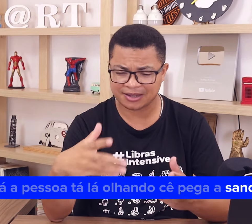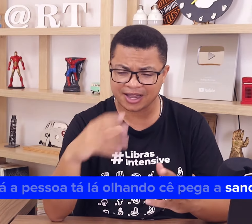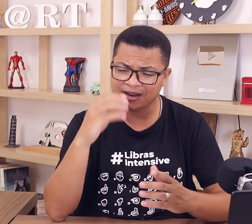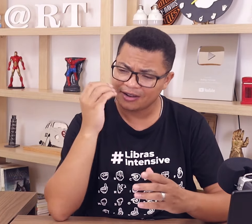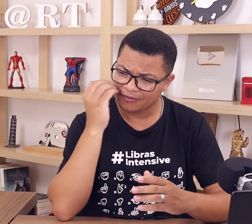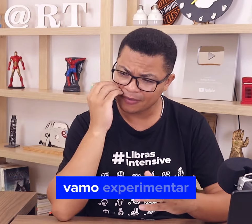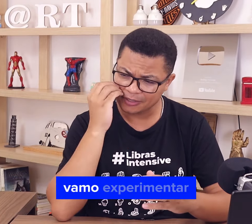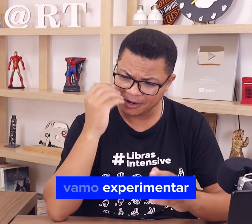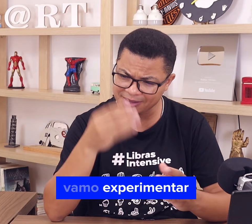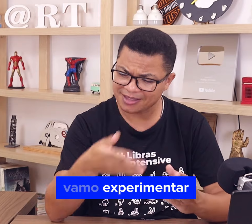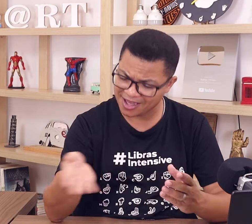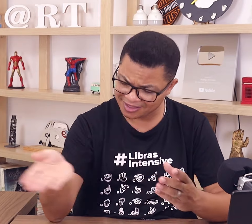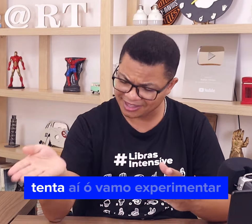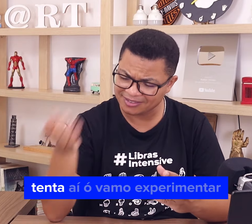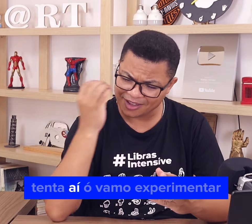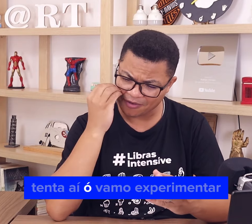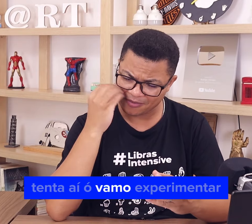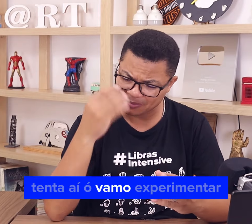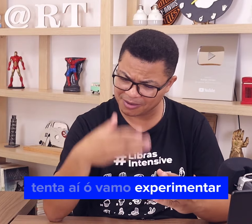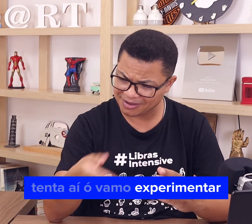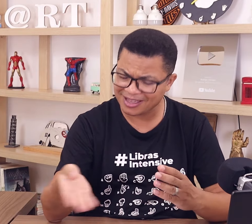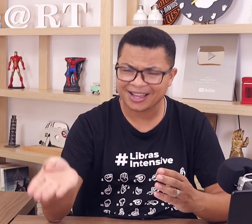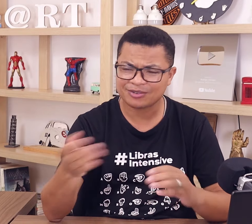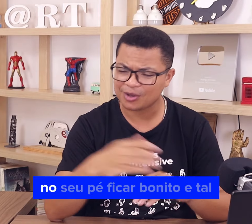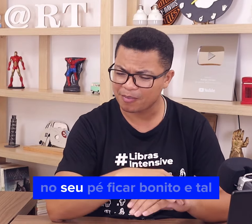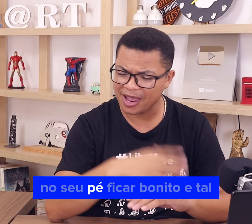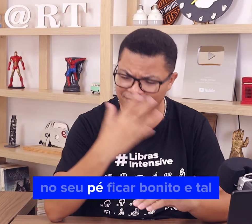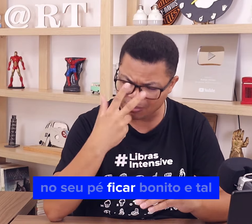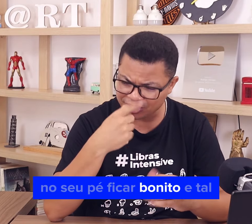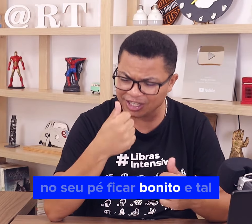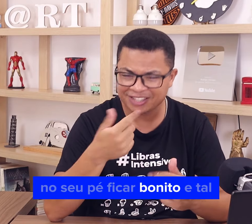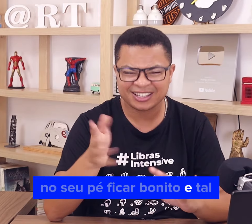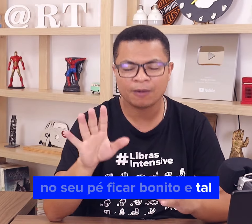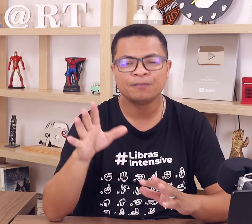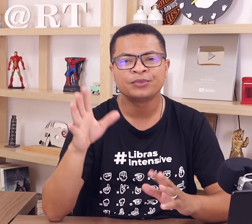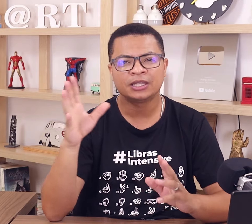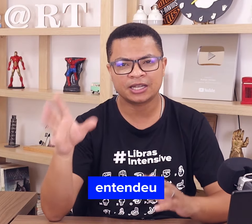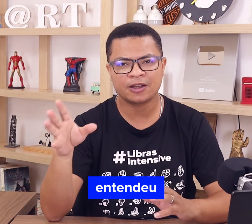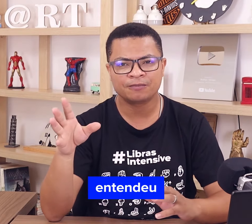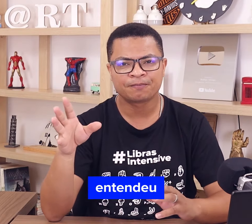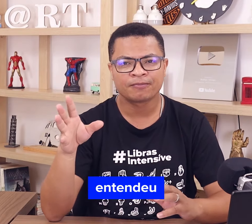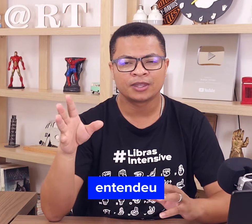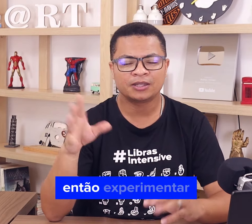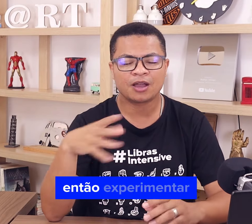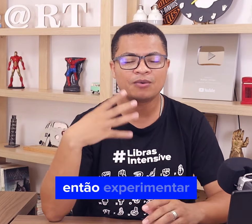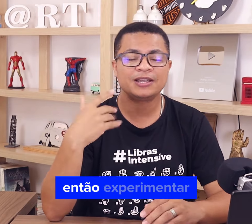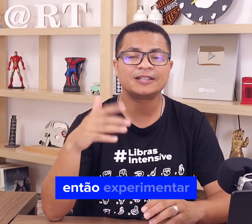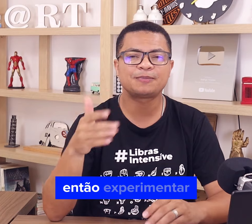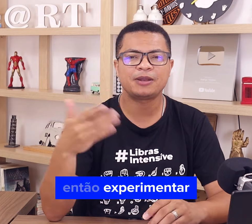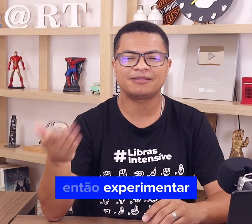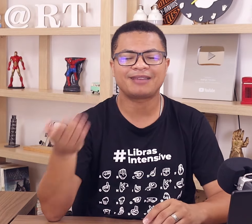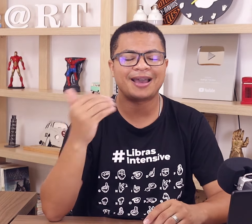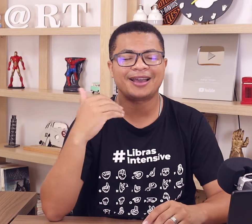a sandália. Vamos experimentar. Tenta aí, Vamos experimentar no seu pé. Fica bonita e tal. Entendeu? Então, experimentar.